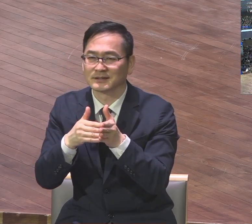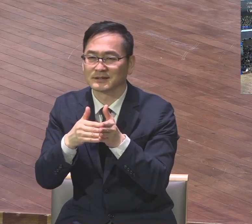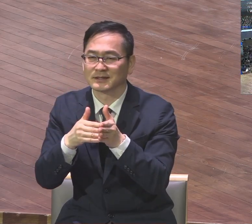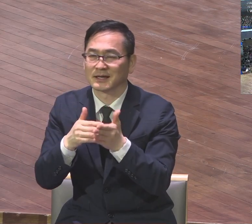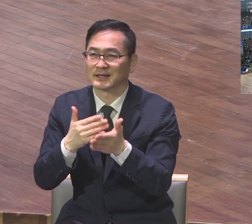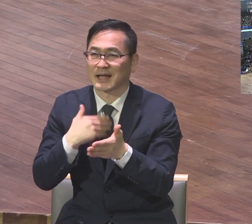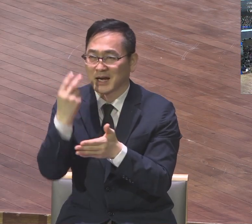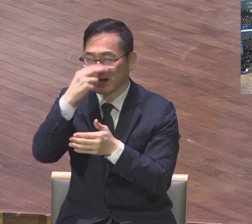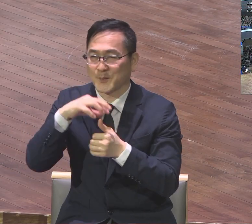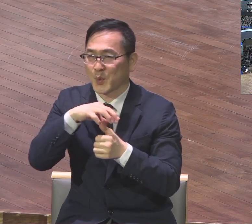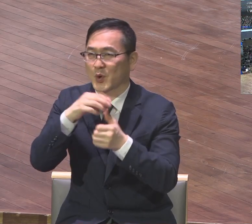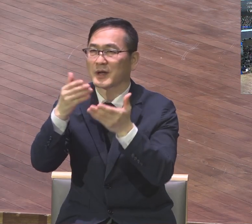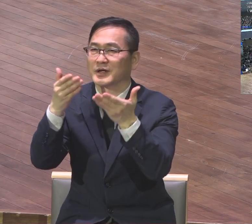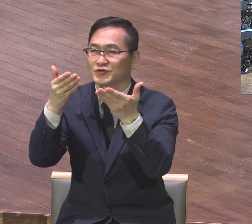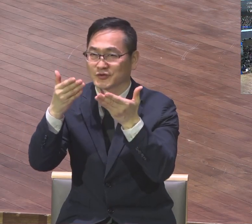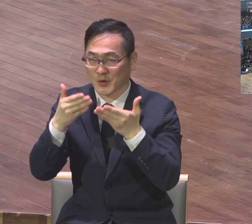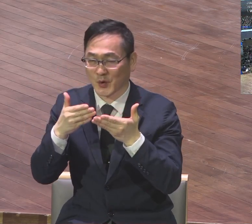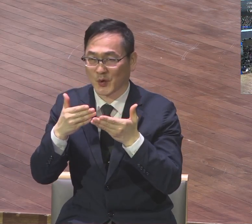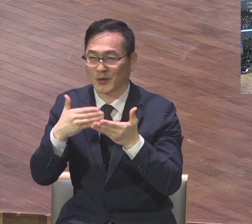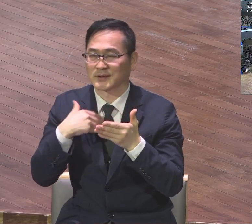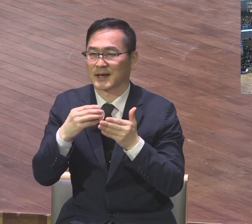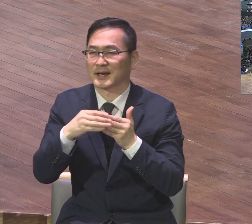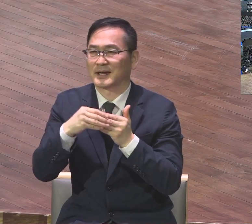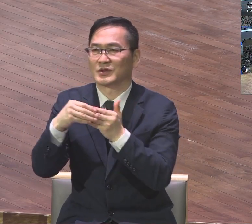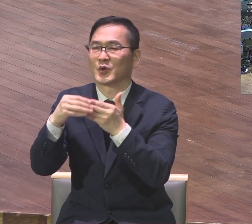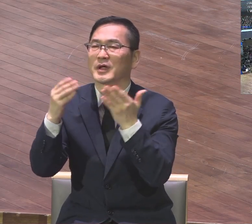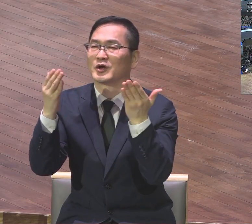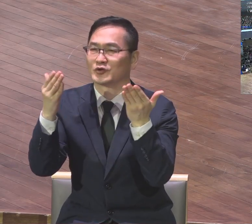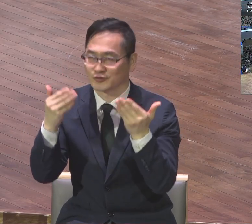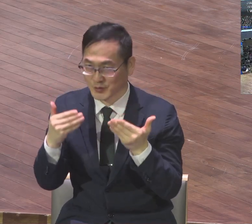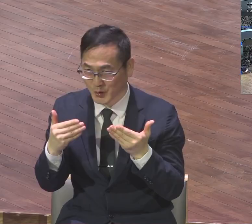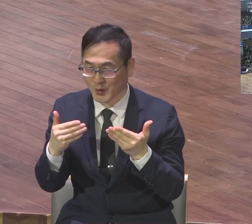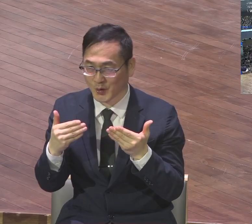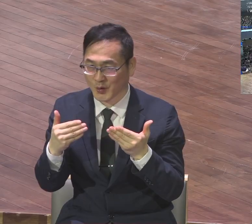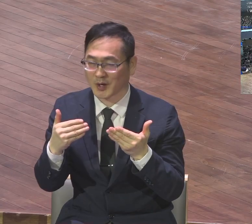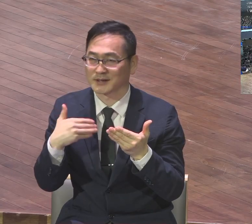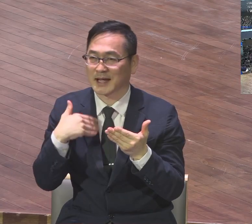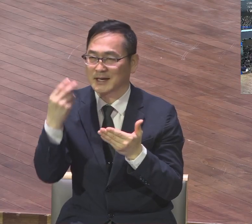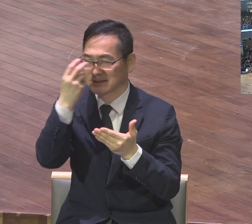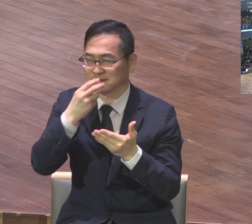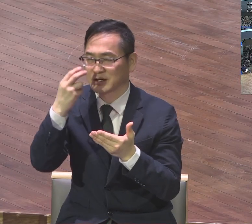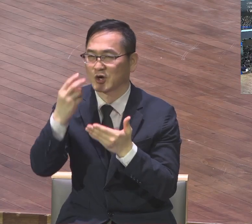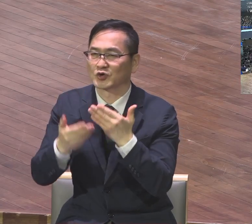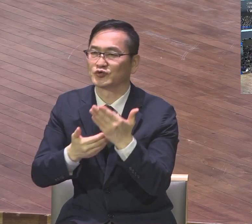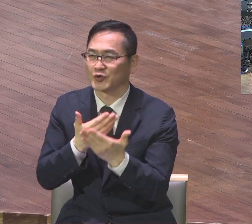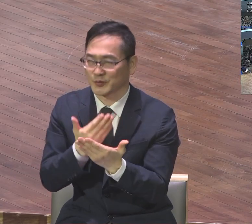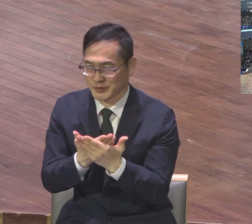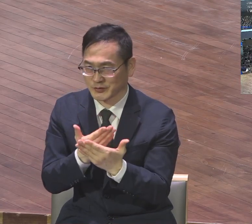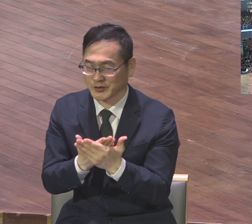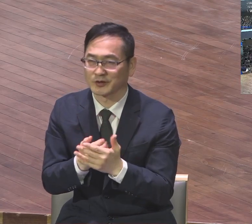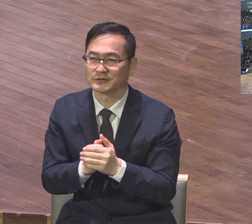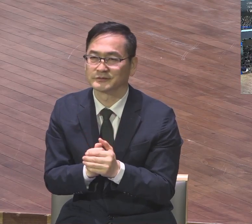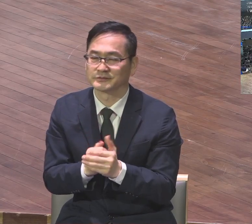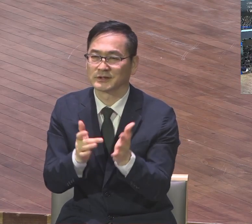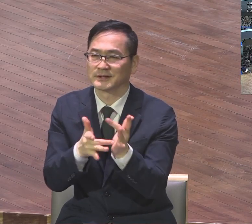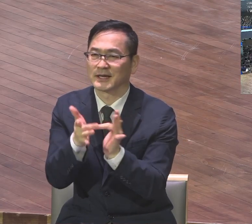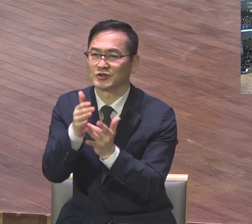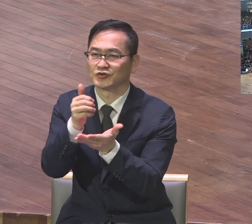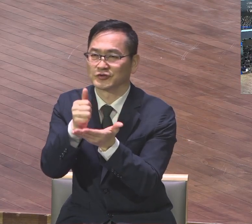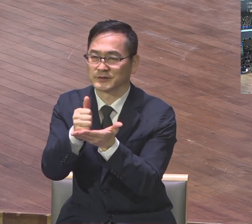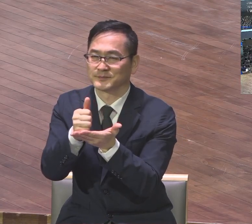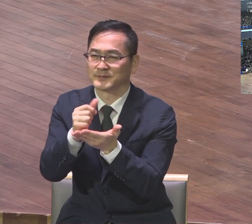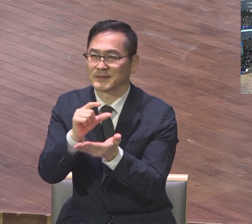나를 보호하시고 나를 인도하시고 나를 지켜주옵소서. 예수